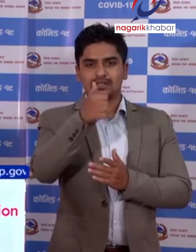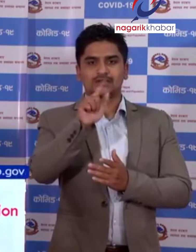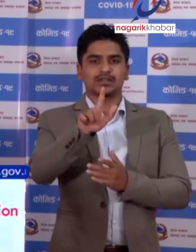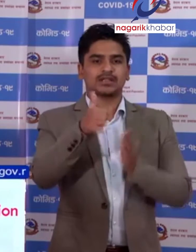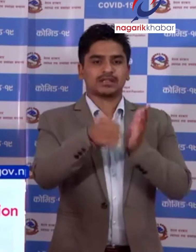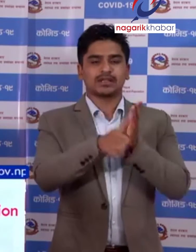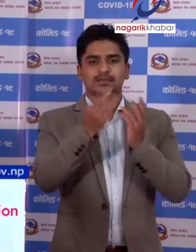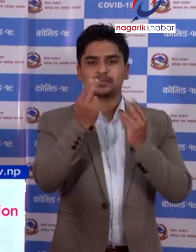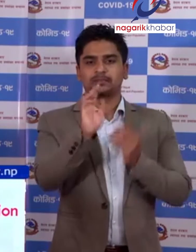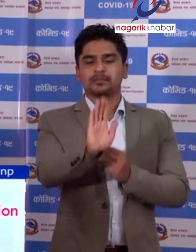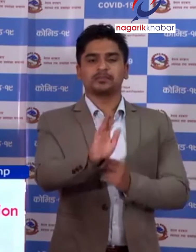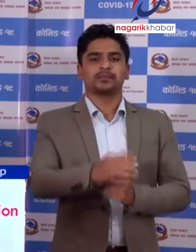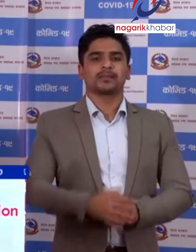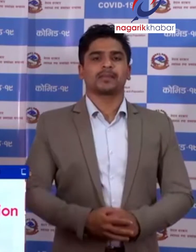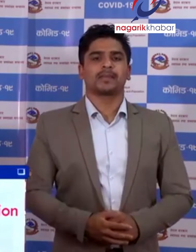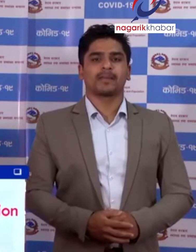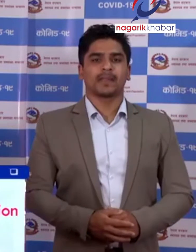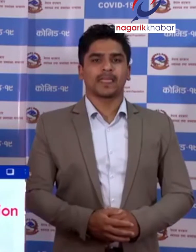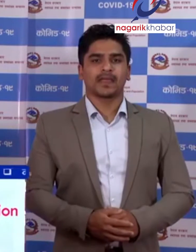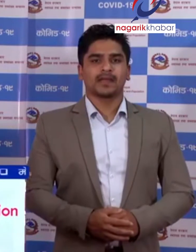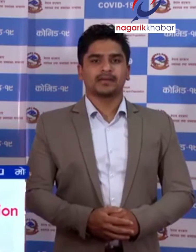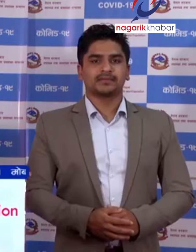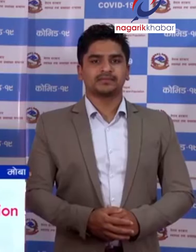9,167 टेस्ट भएको छ